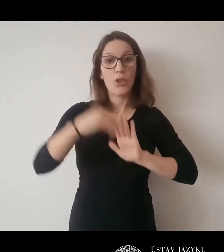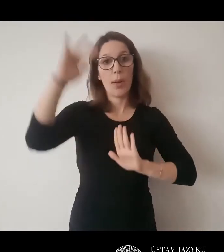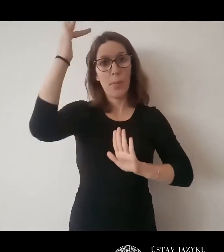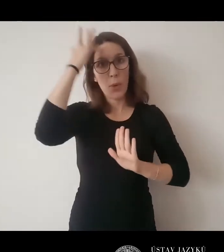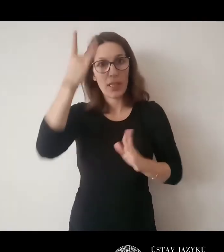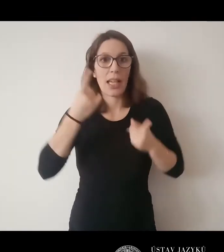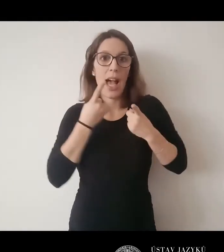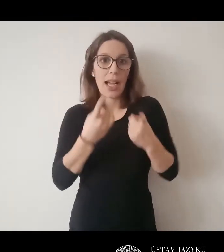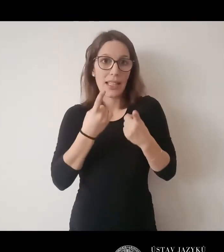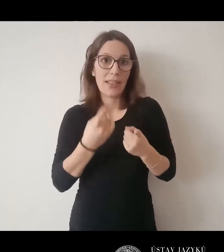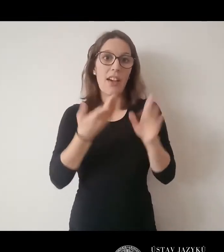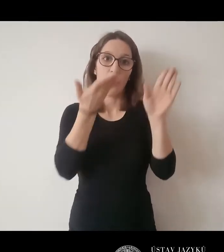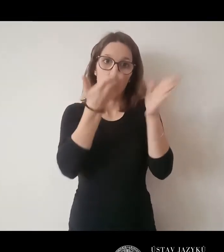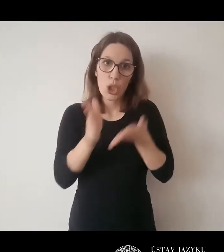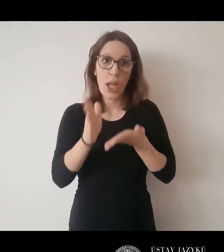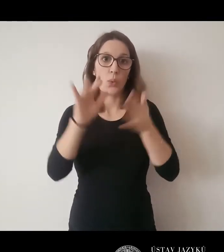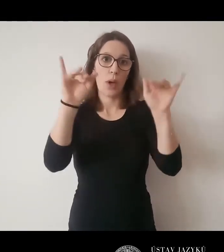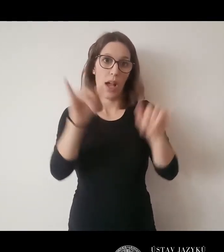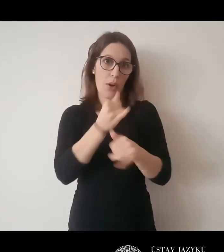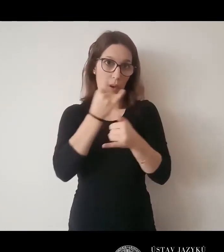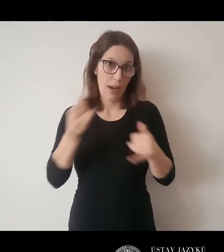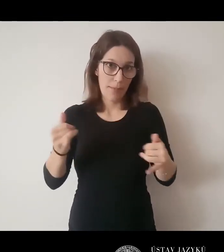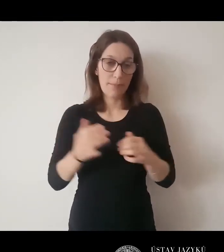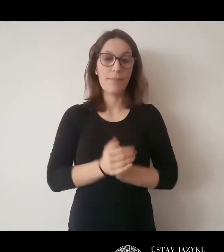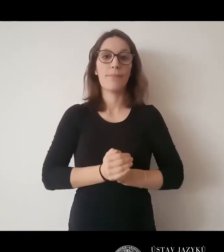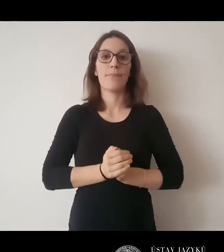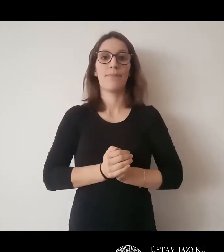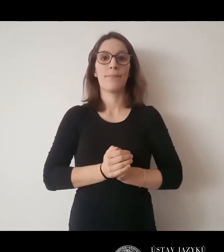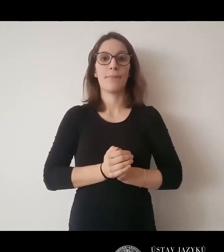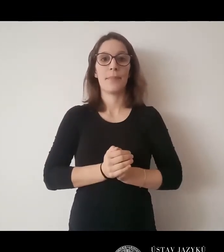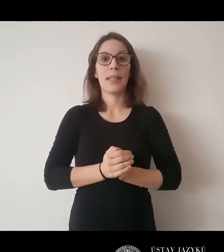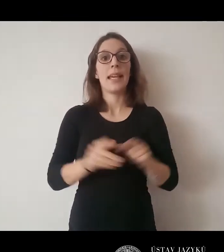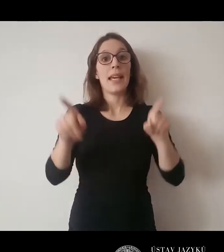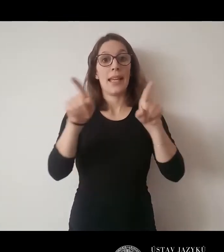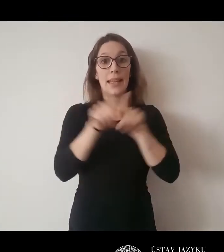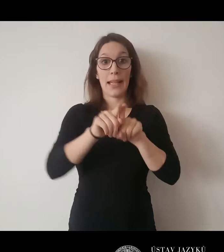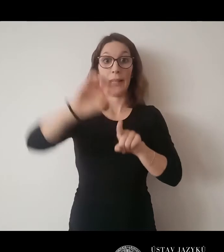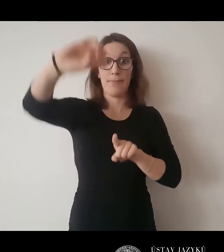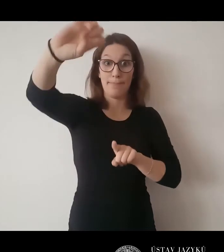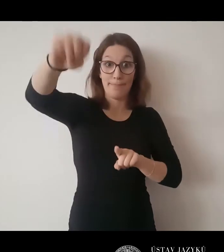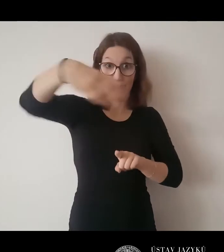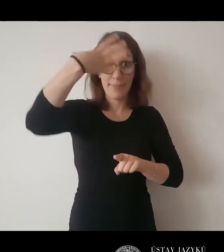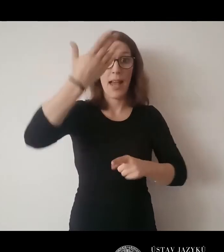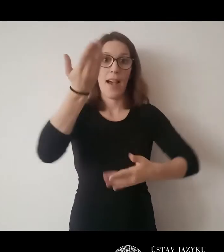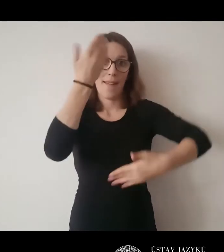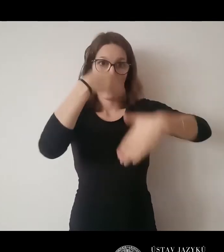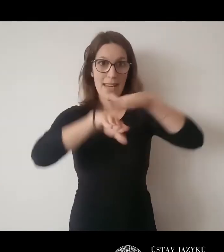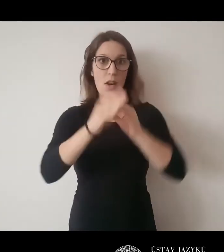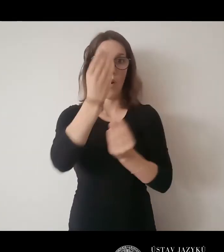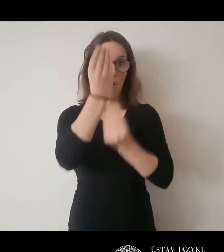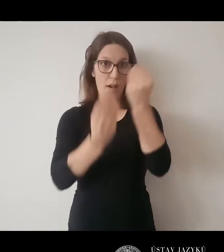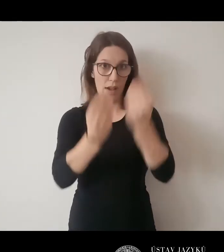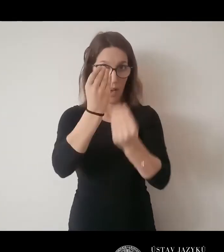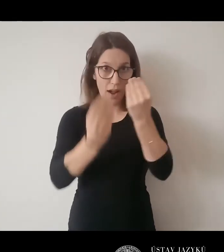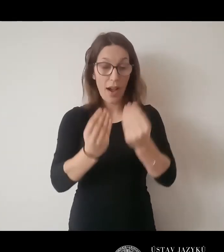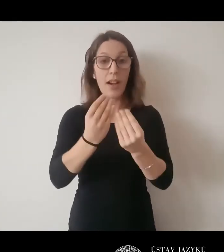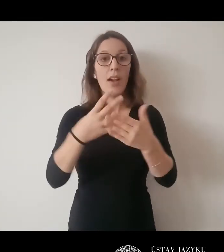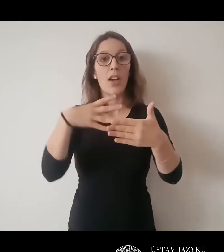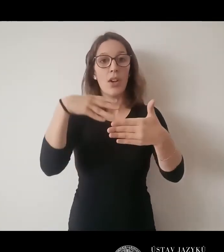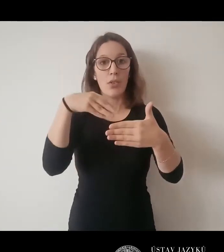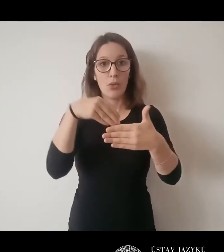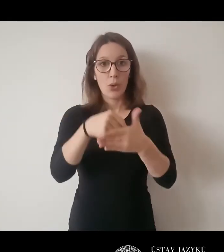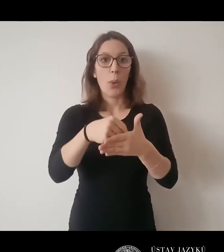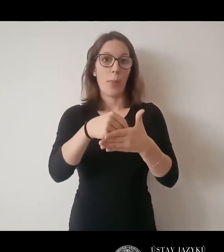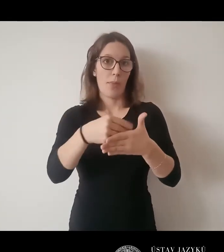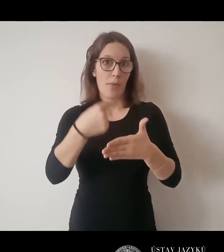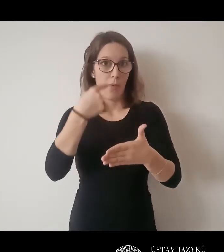nějaké žádoucí či nežádoucí aktivity. Prostřednictvím videoher, které jsou následně klientovi promítány na plátno,